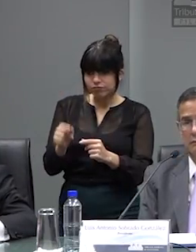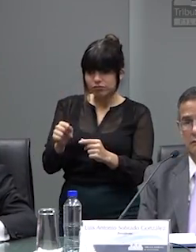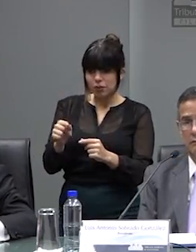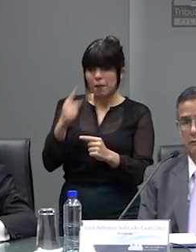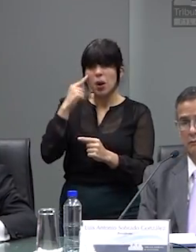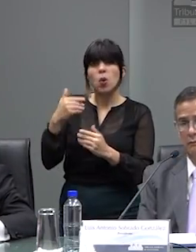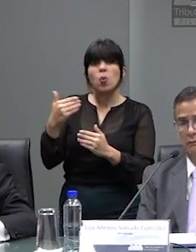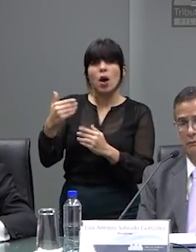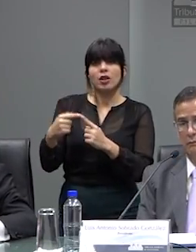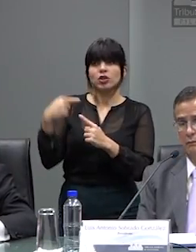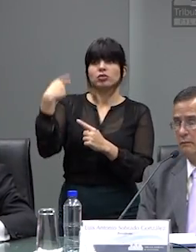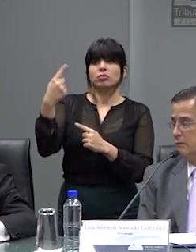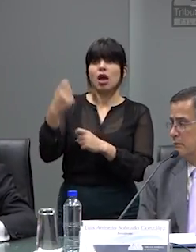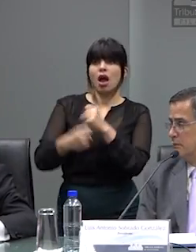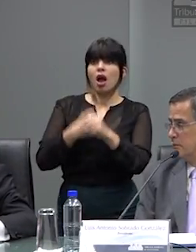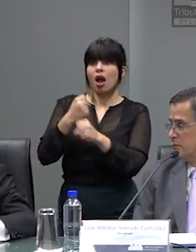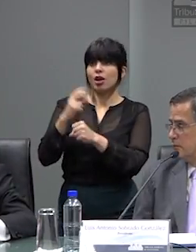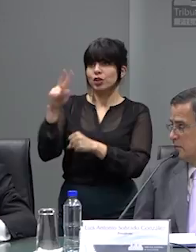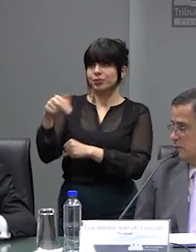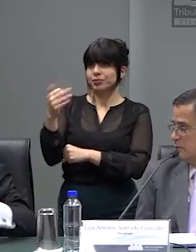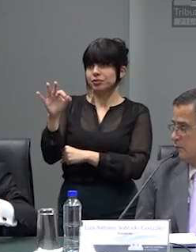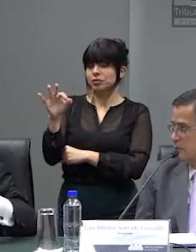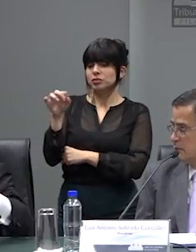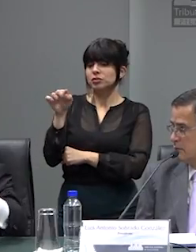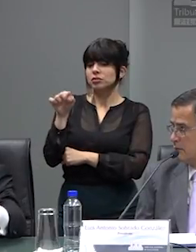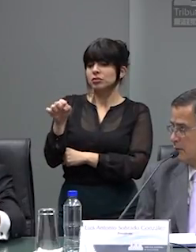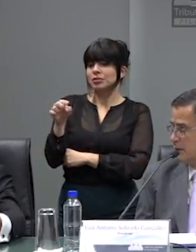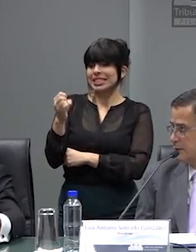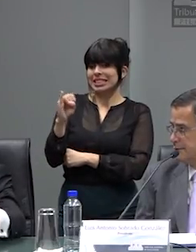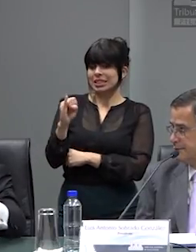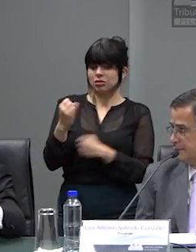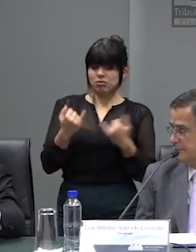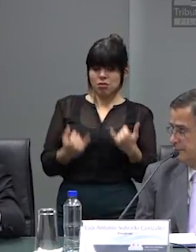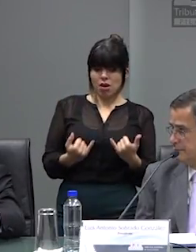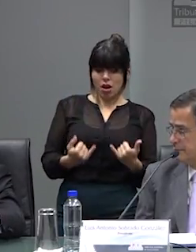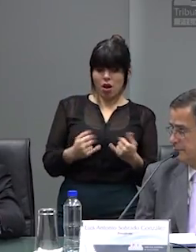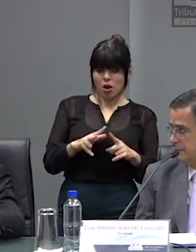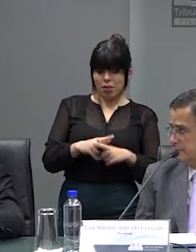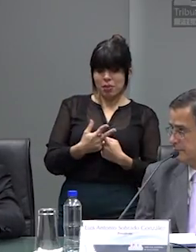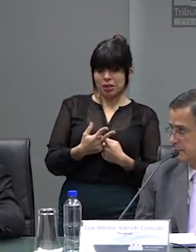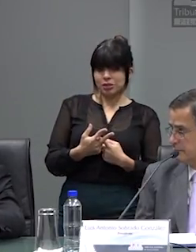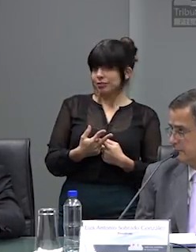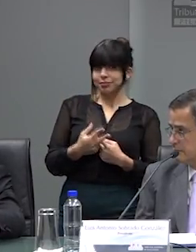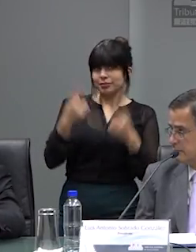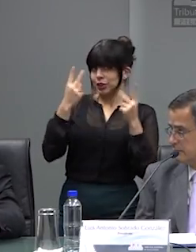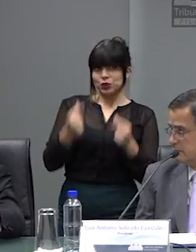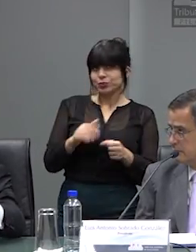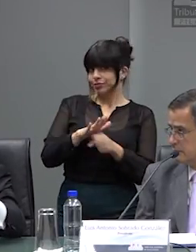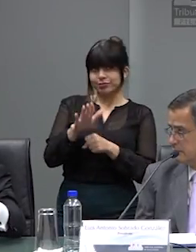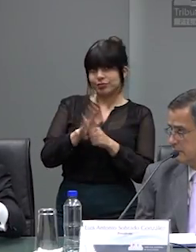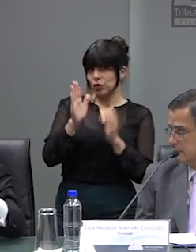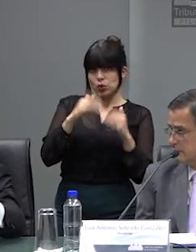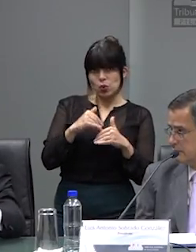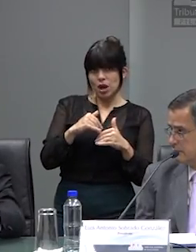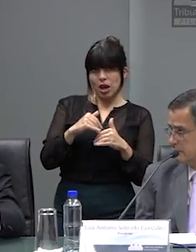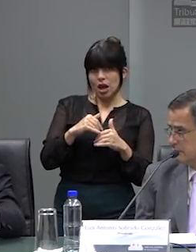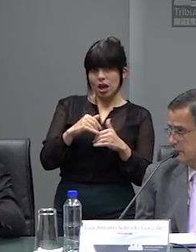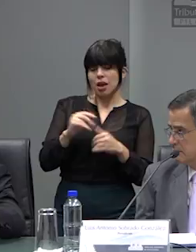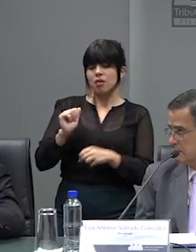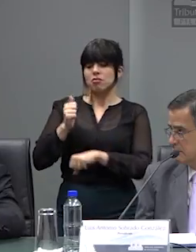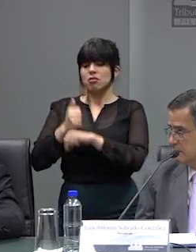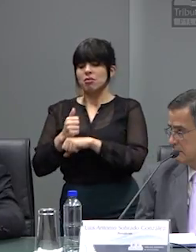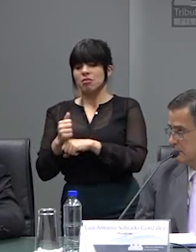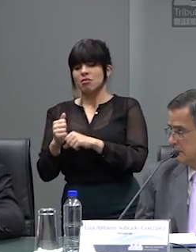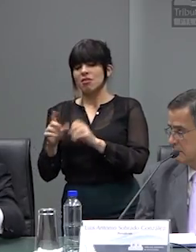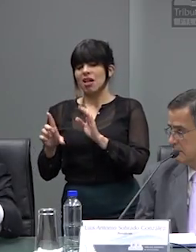el año 2019, donde si ahora empezamos con ello no tenemos el presupuesto necesario, vamos a empezar una jurisdicción